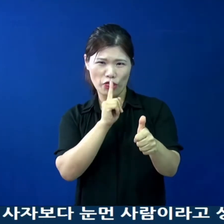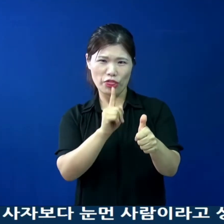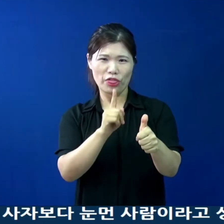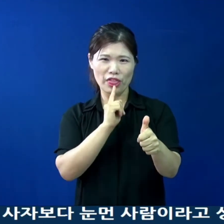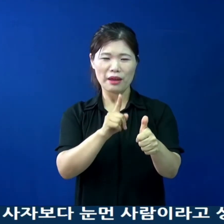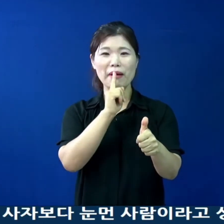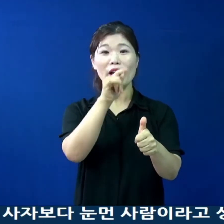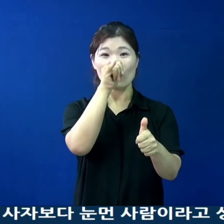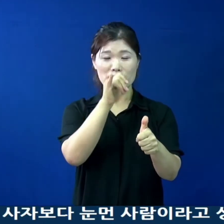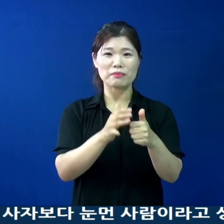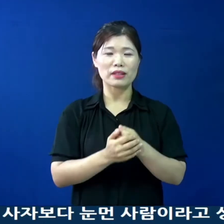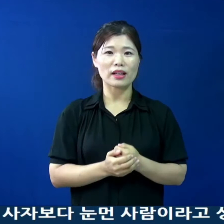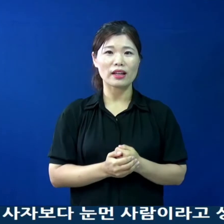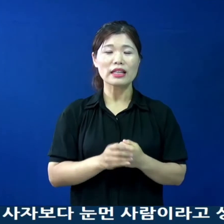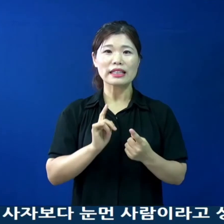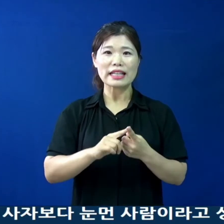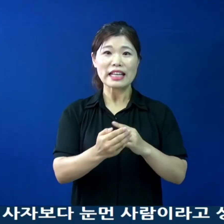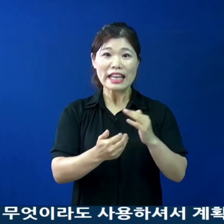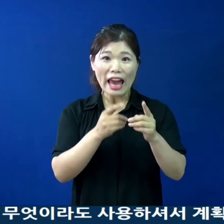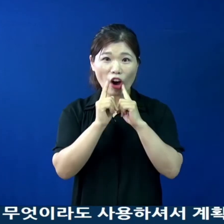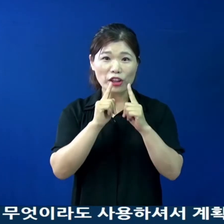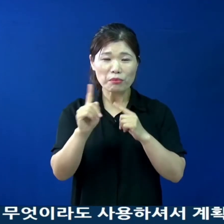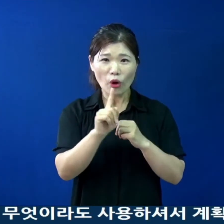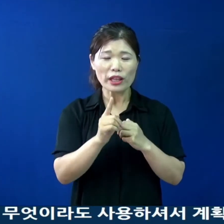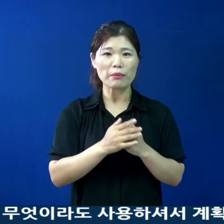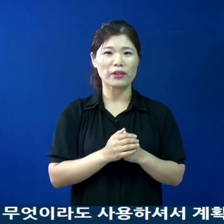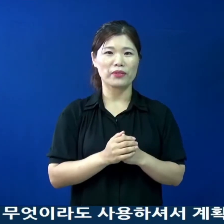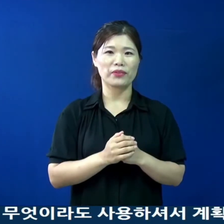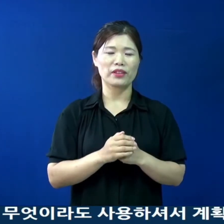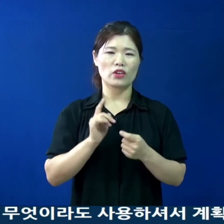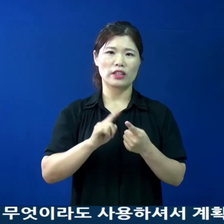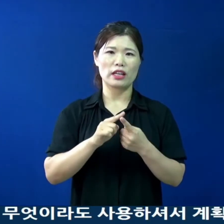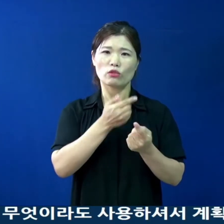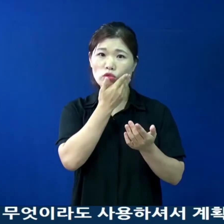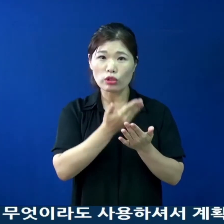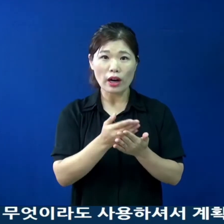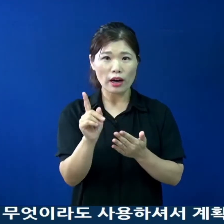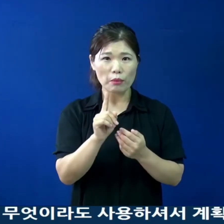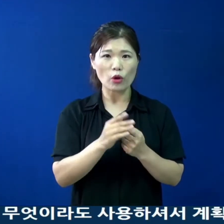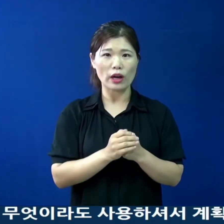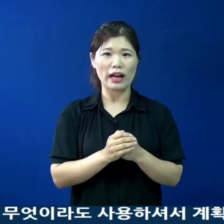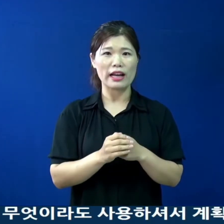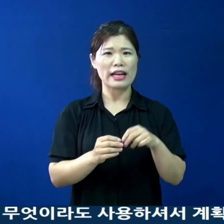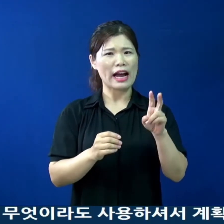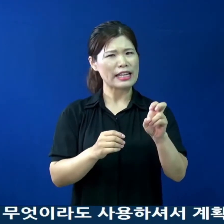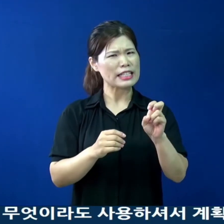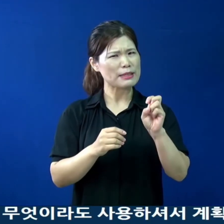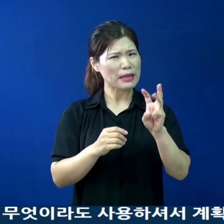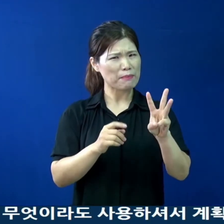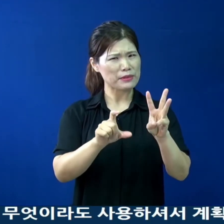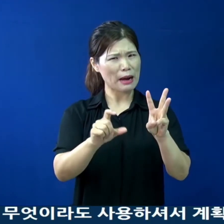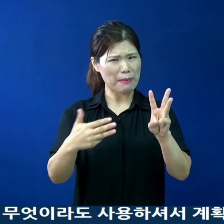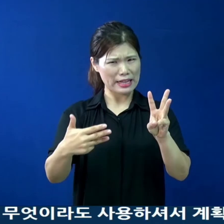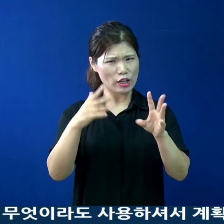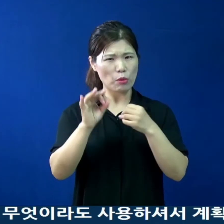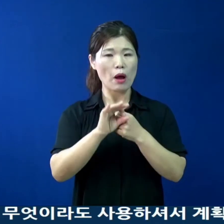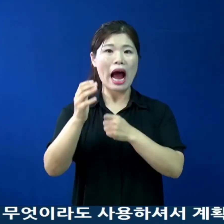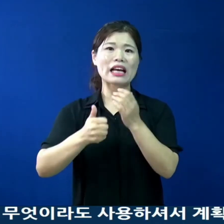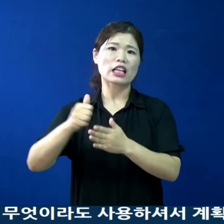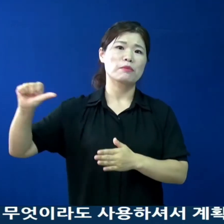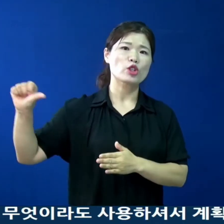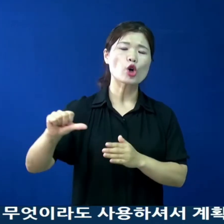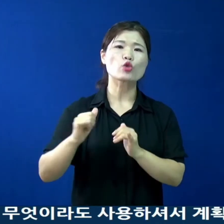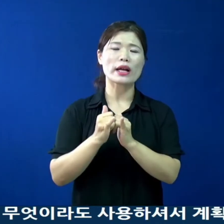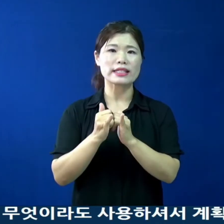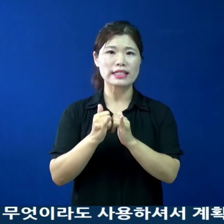이렇게 말하면서 이 예언의 첫 번째 예언의 어떤 그 포커스는 8절인 것 같습니다. 하나님이 저주하지 않으신 자를